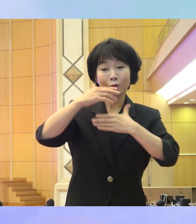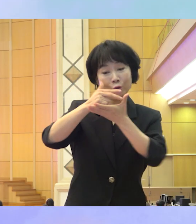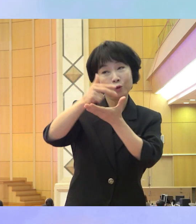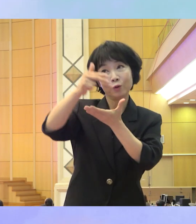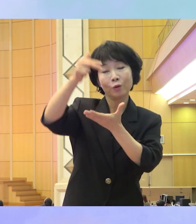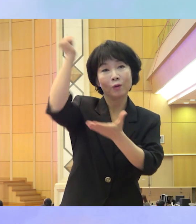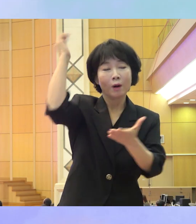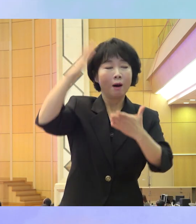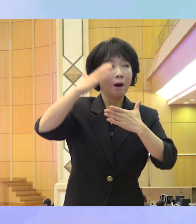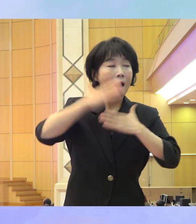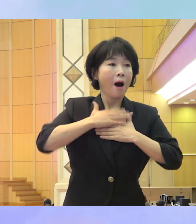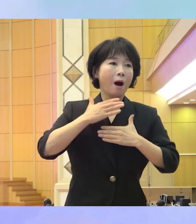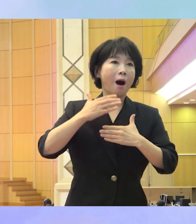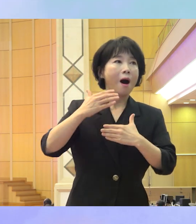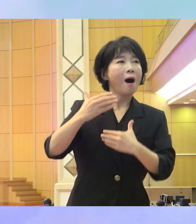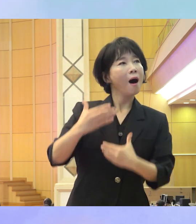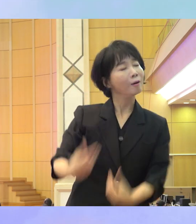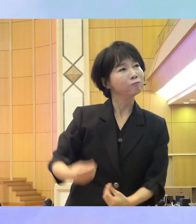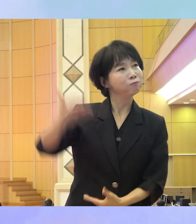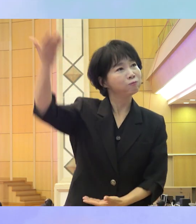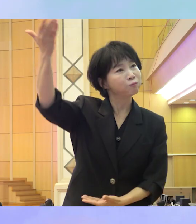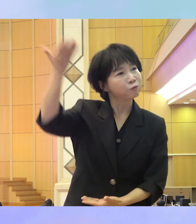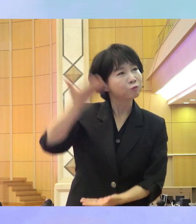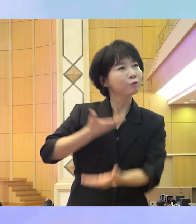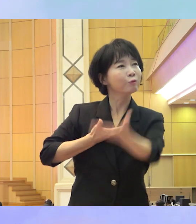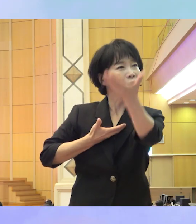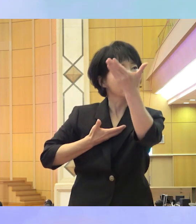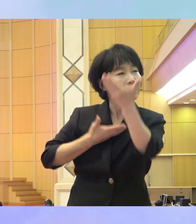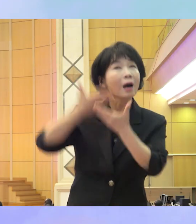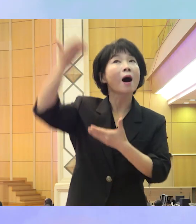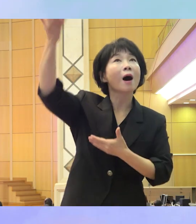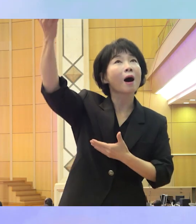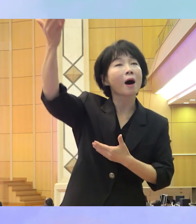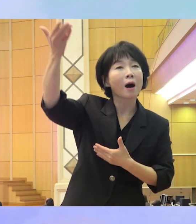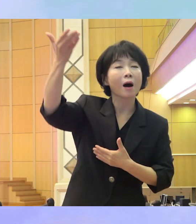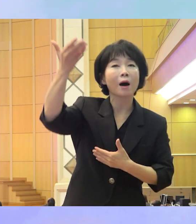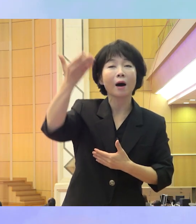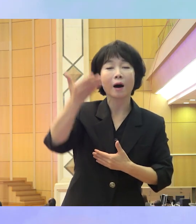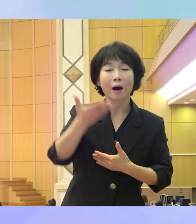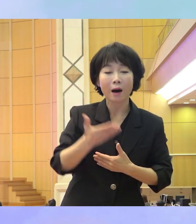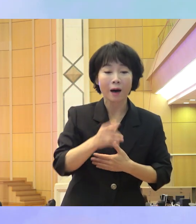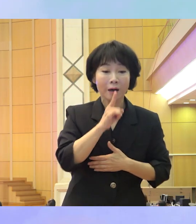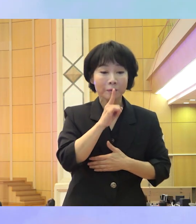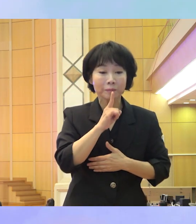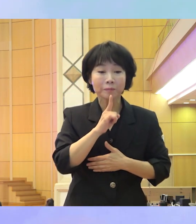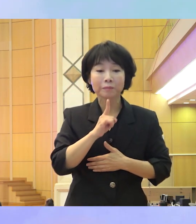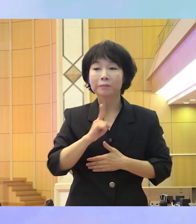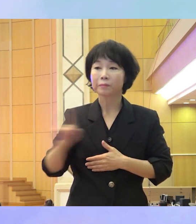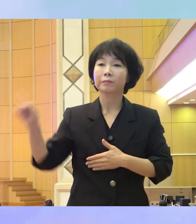사랑의 주님 안식 주리라.